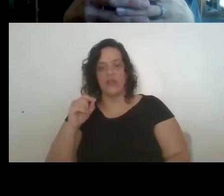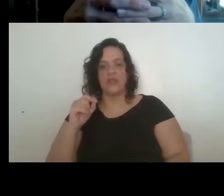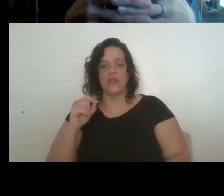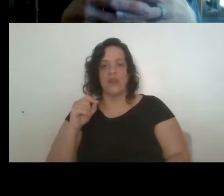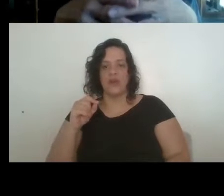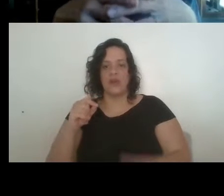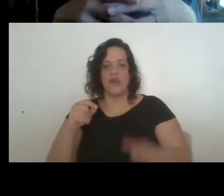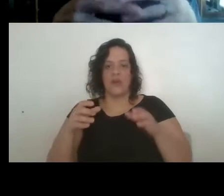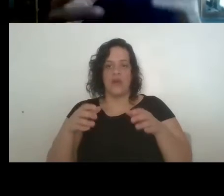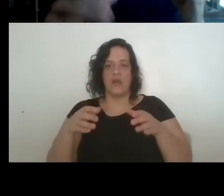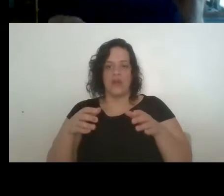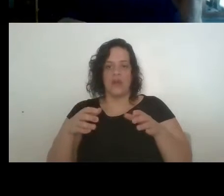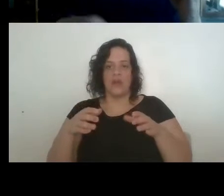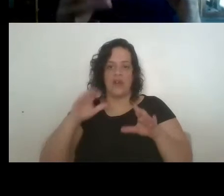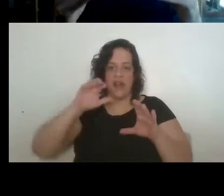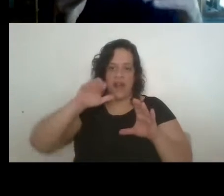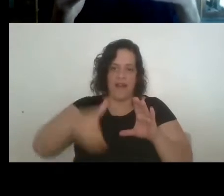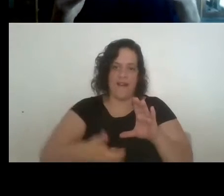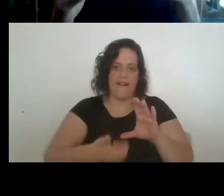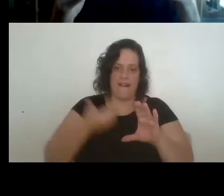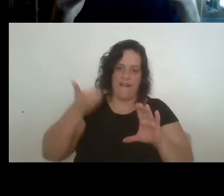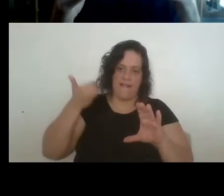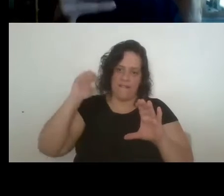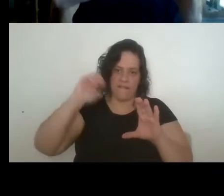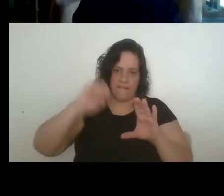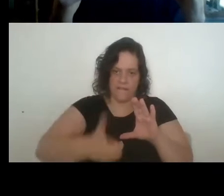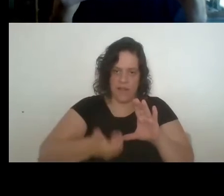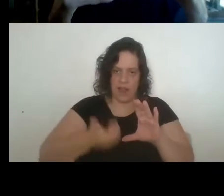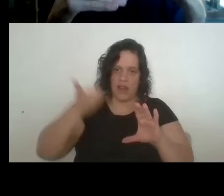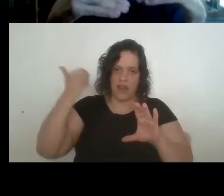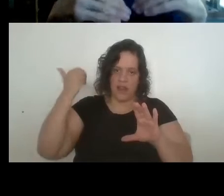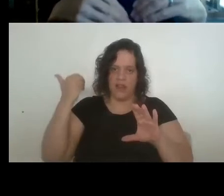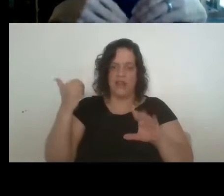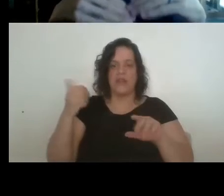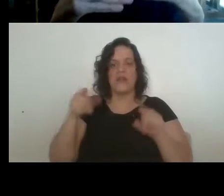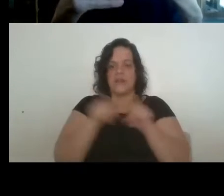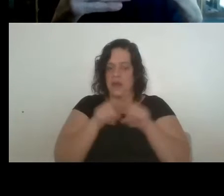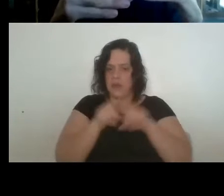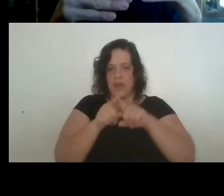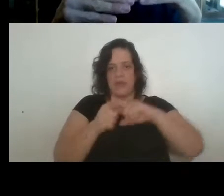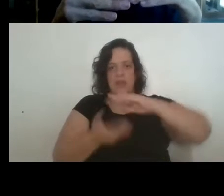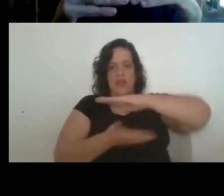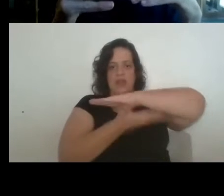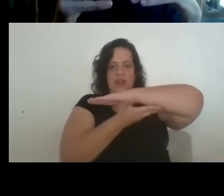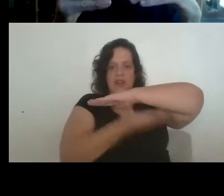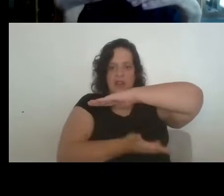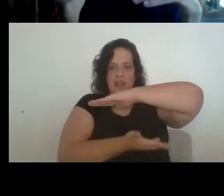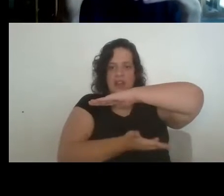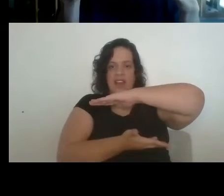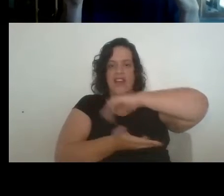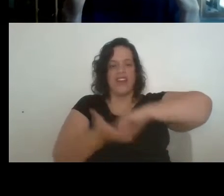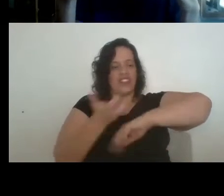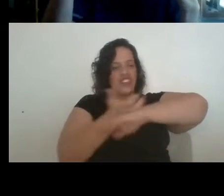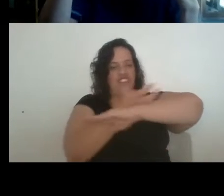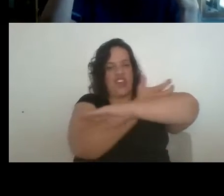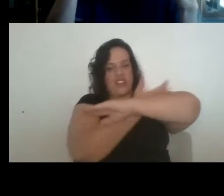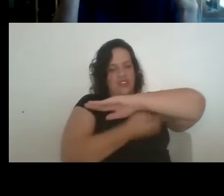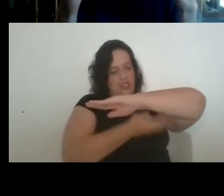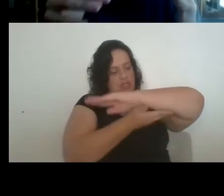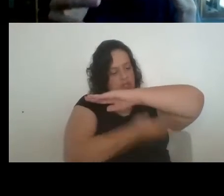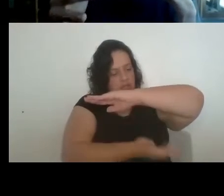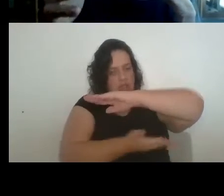uma cavadeira para fazer o buraco, de novo, na mesma lógica de trabalhar com a profundidade desse buraco